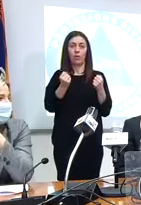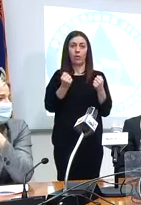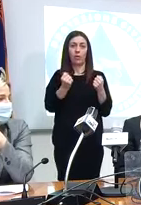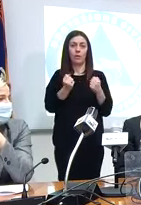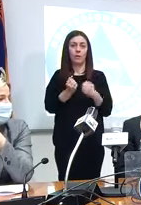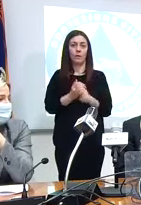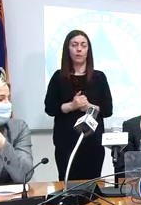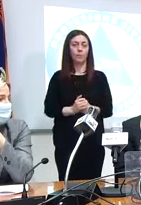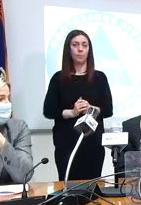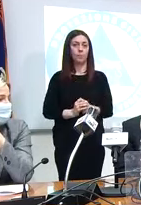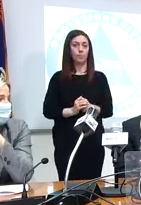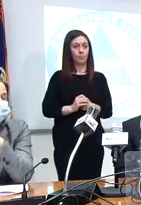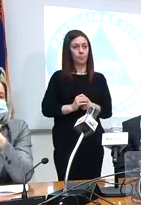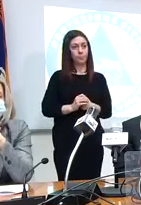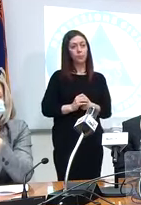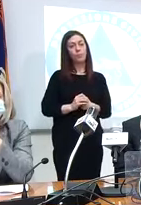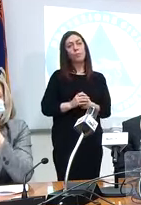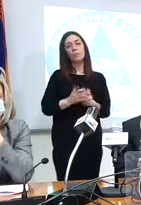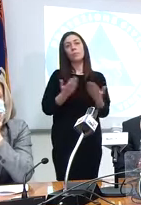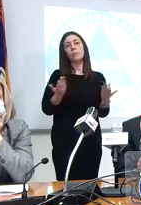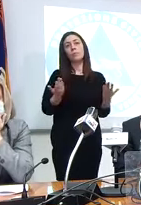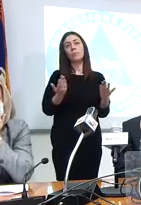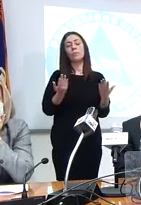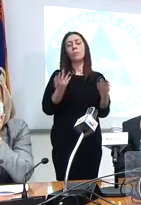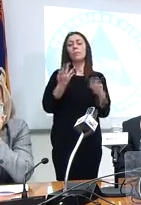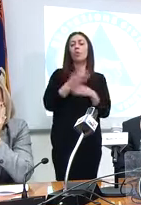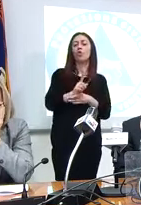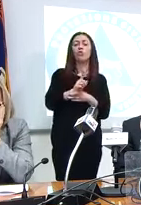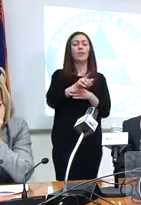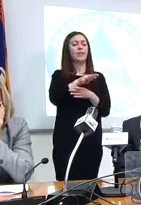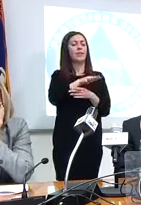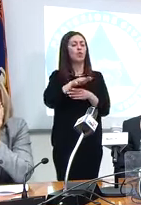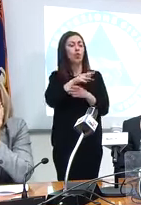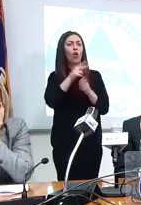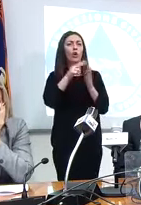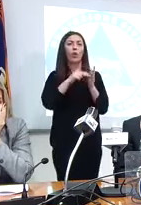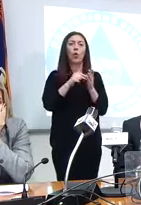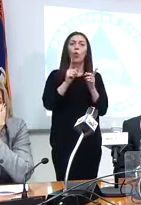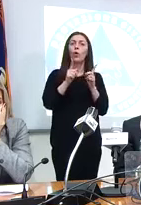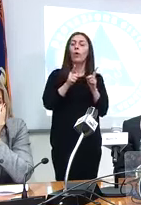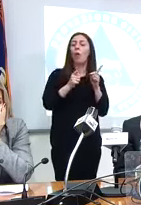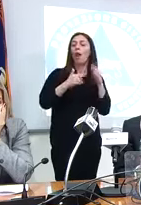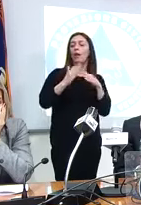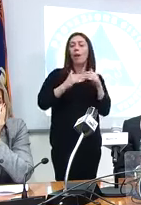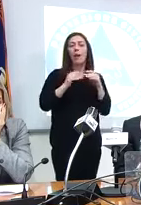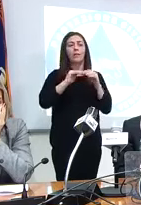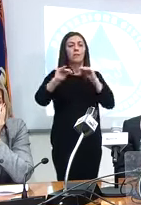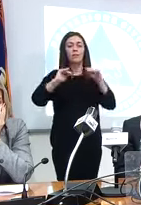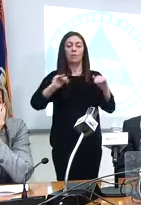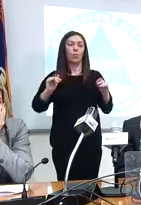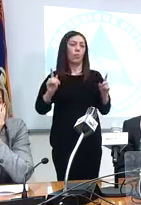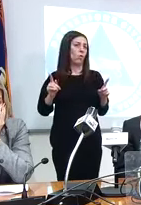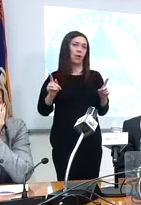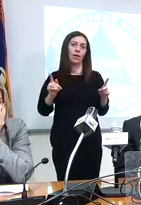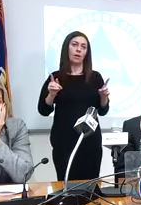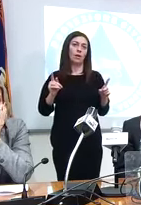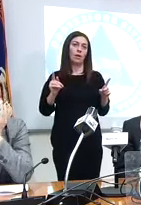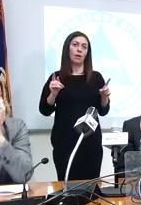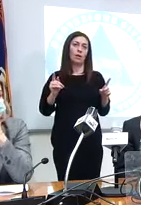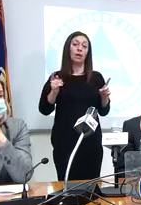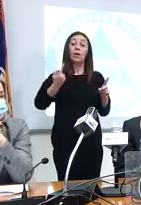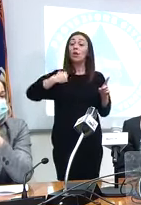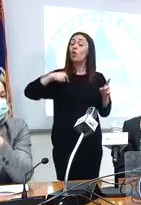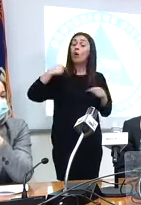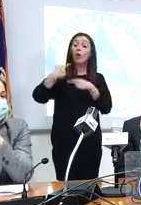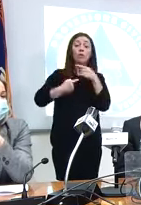e quello prescinde dalla zona, dalla classificazione. Noi continuiamo a far vedere quante persone